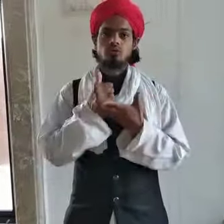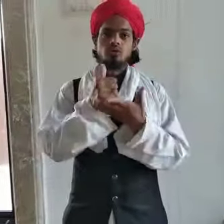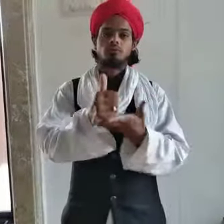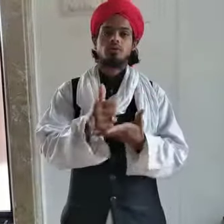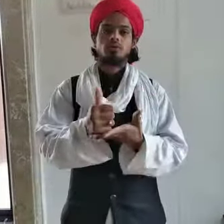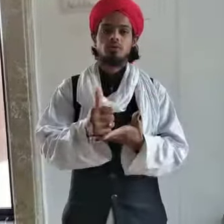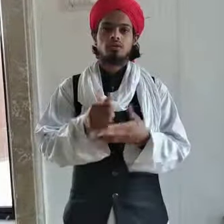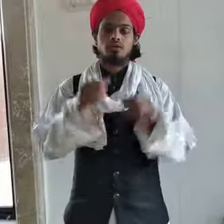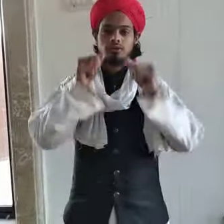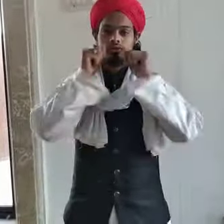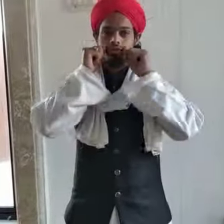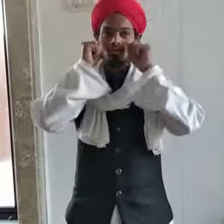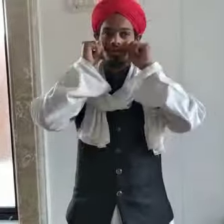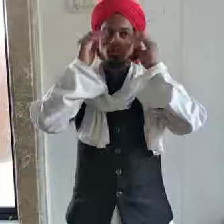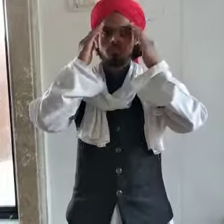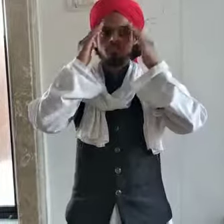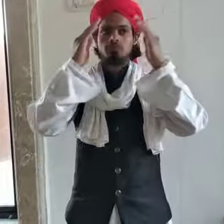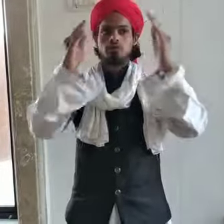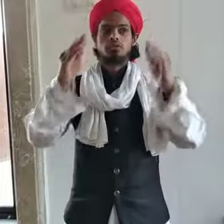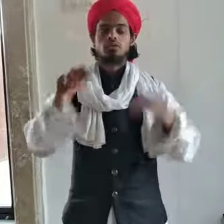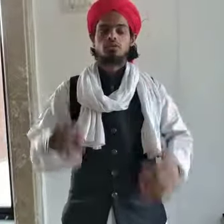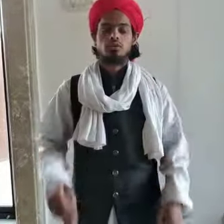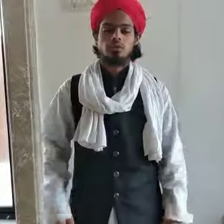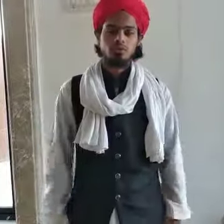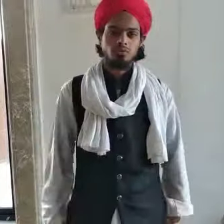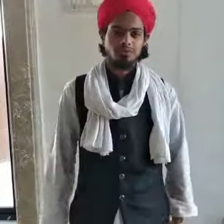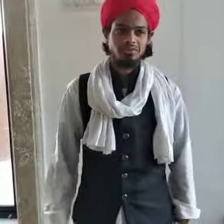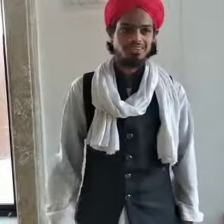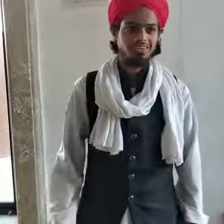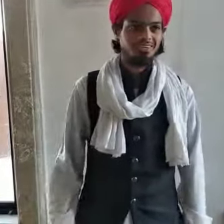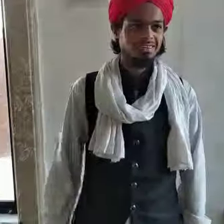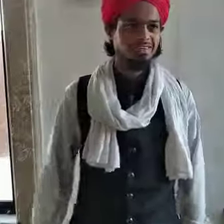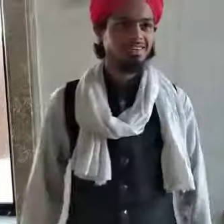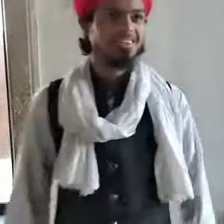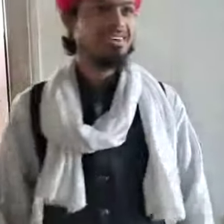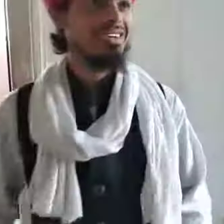حوصلہ افزائی کریں۔ صلی اللہ علیہ وسلم۔